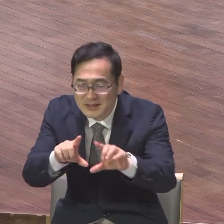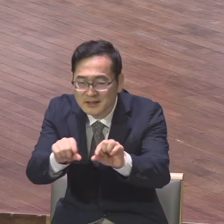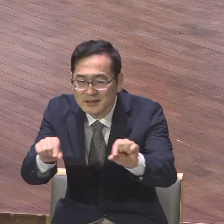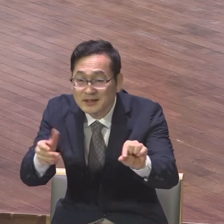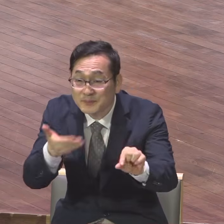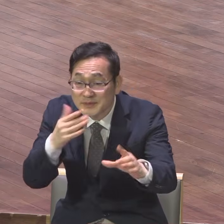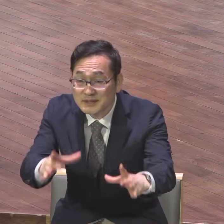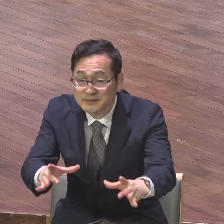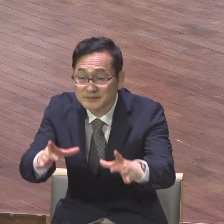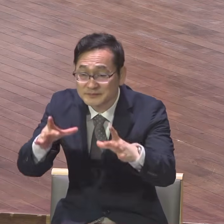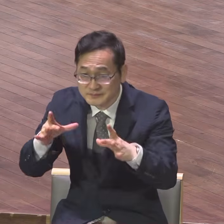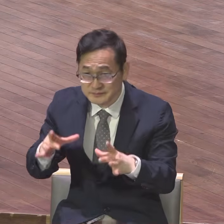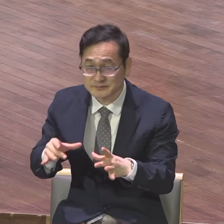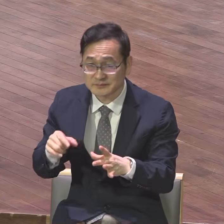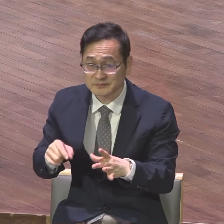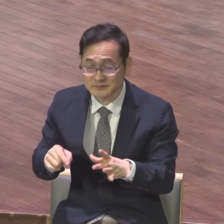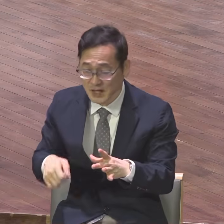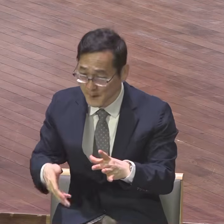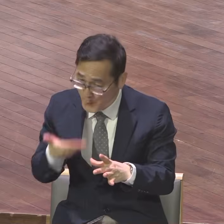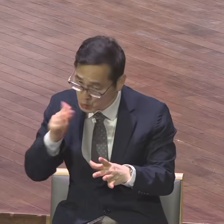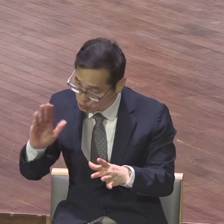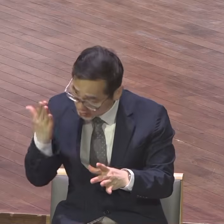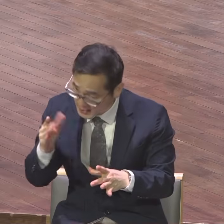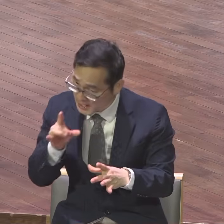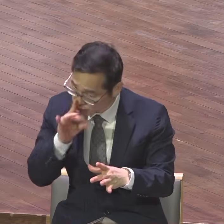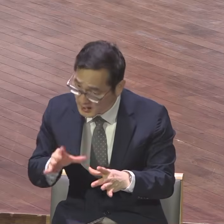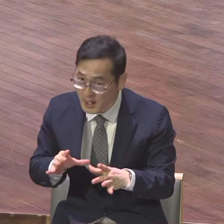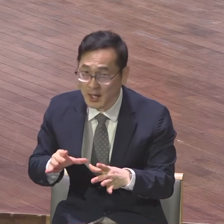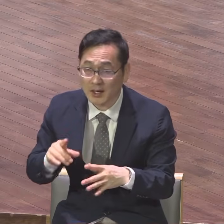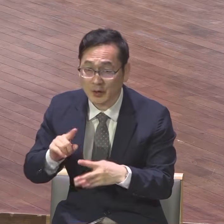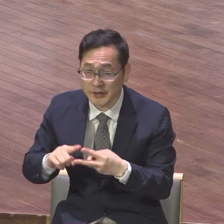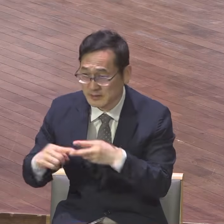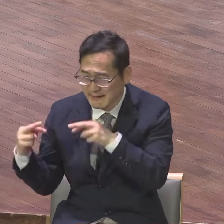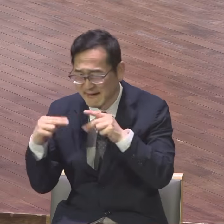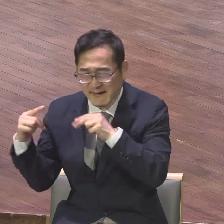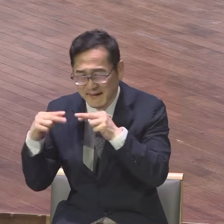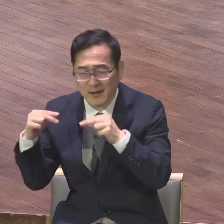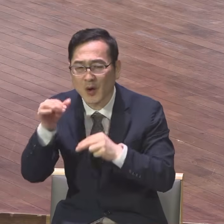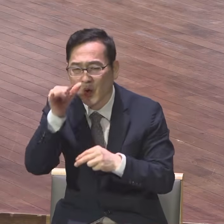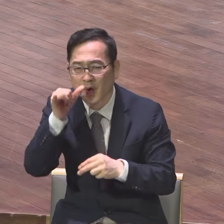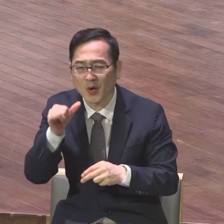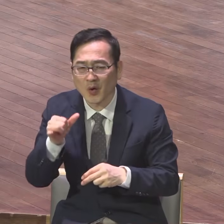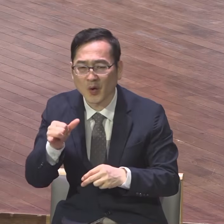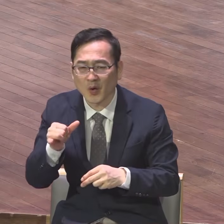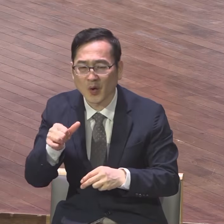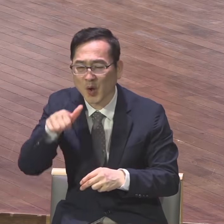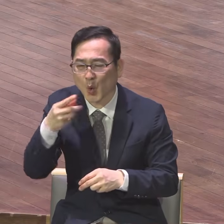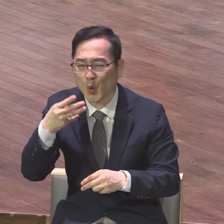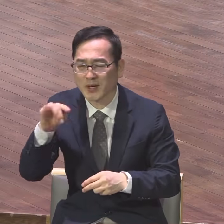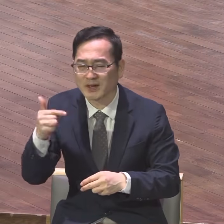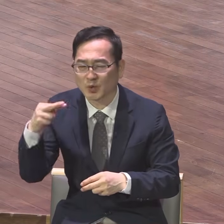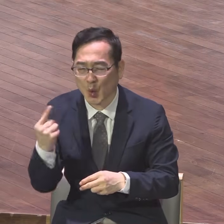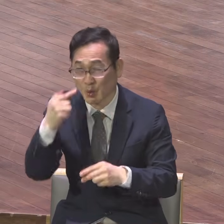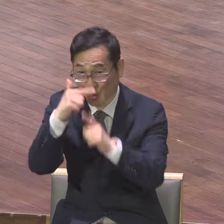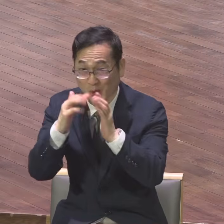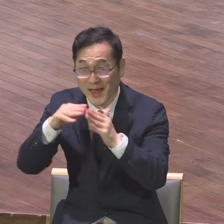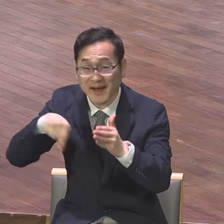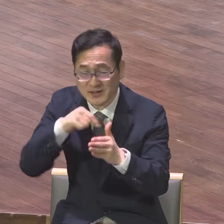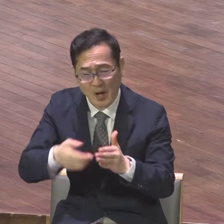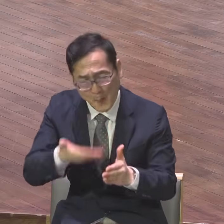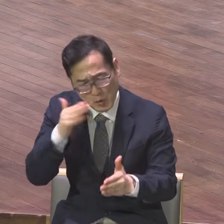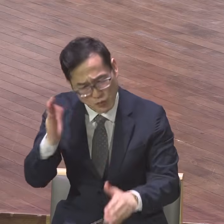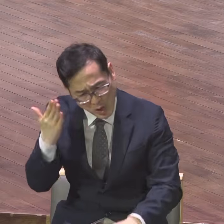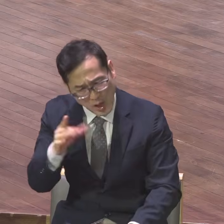이걸 먹어도 되느냐 안 먹어야 되느냐라고 하는 것이 그 고린도 교회 성도들의 분쟁이